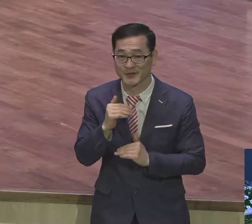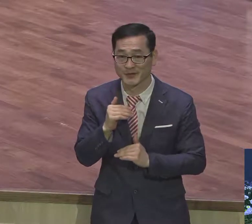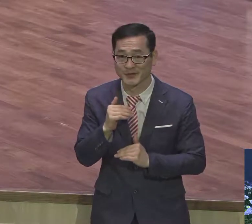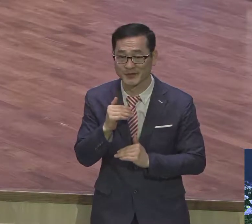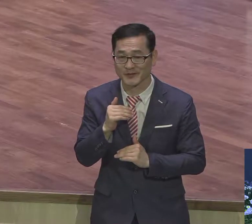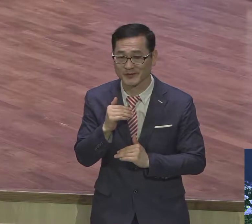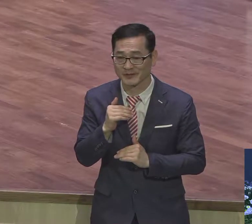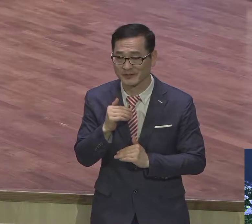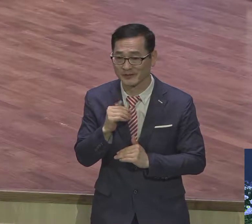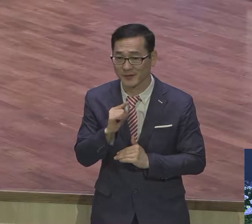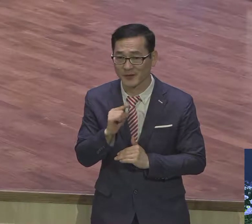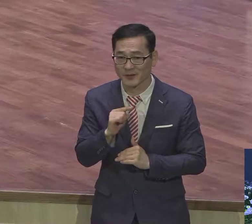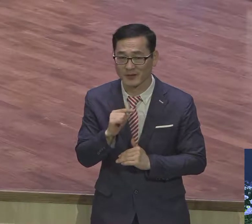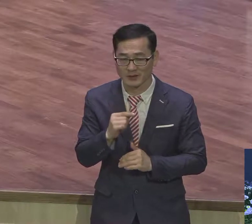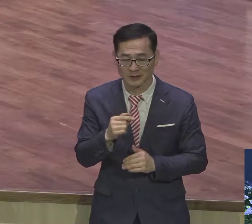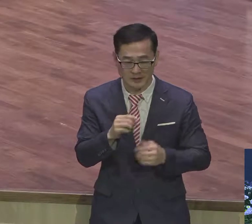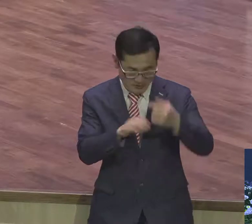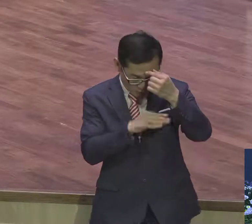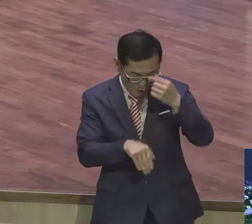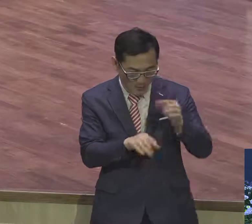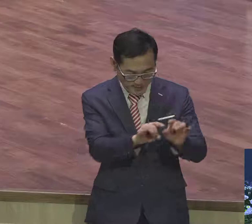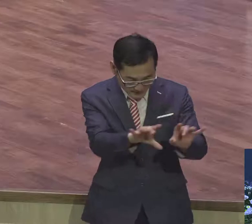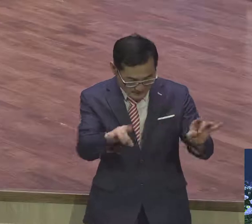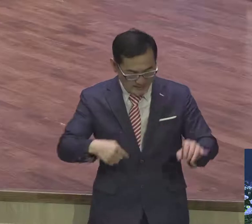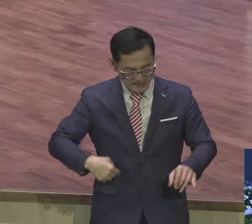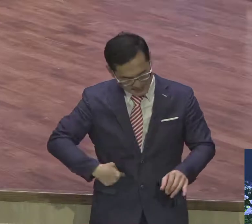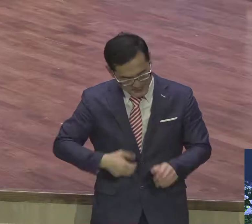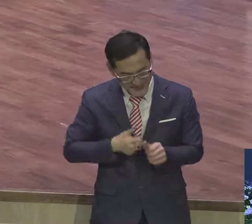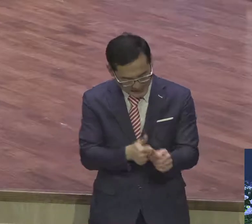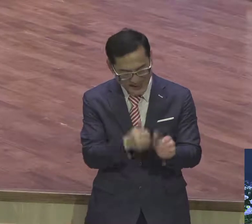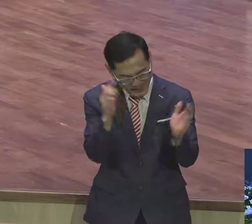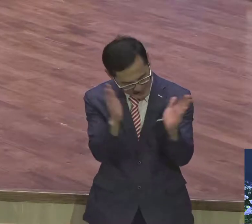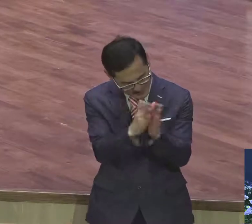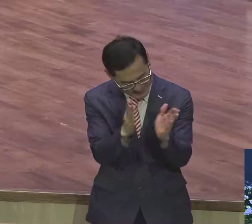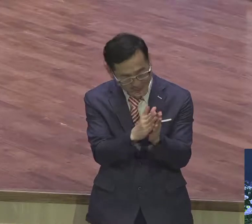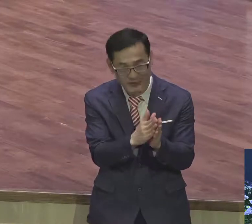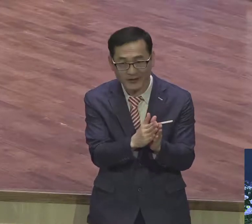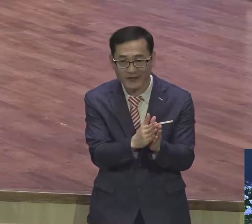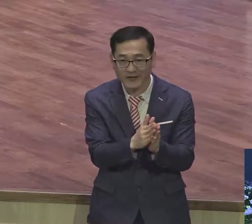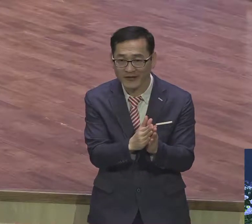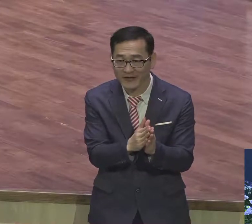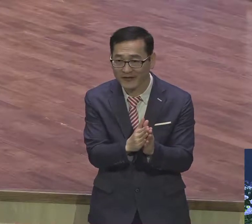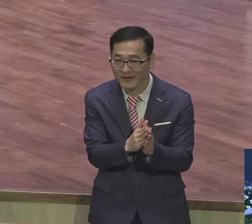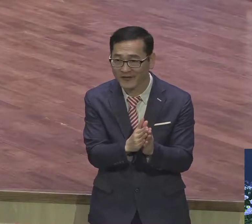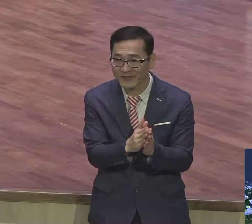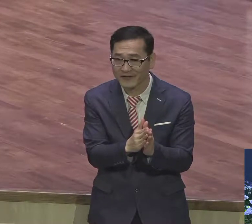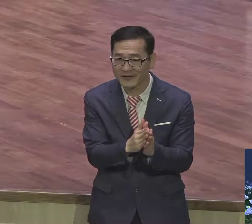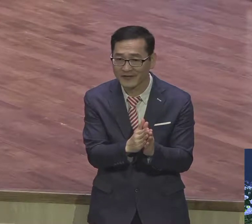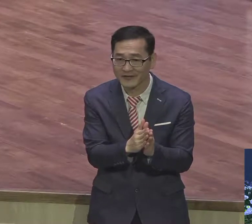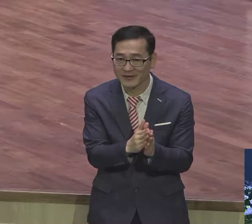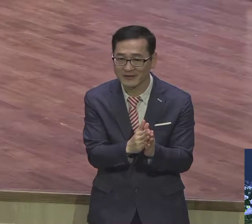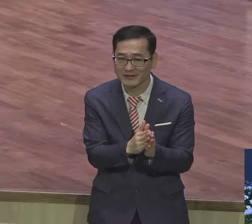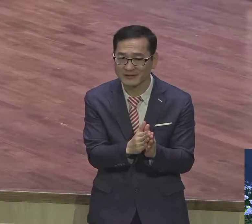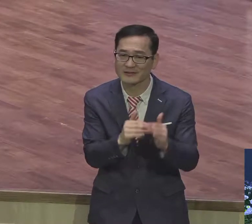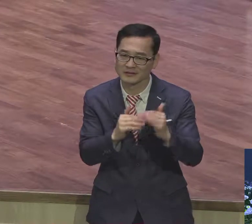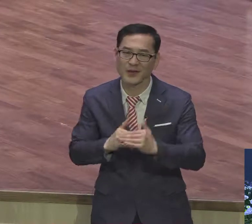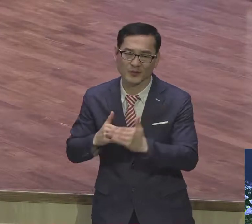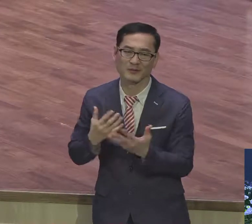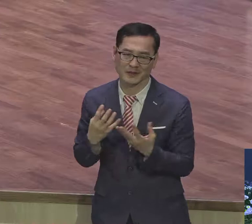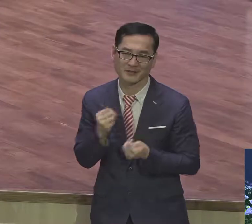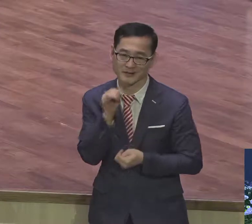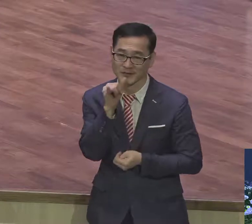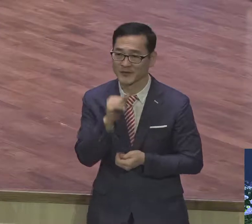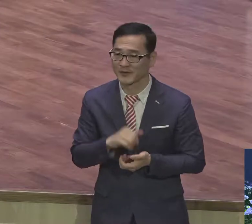성도의 양심에 따라 결정해야 하는 문제들이 많아요 우리나라 우리나라